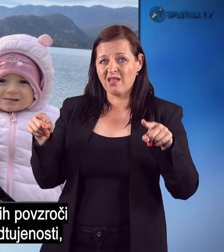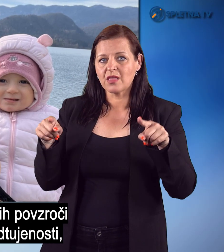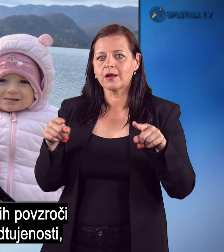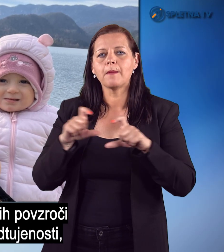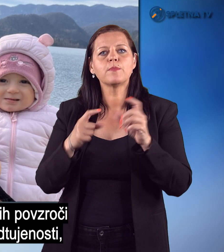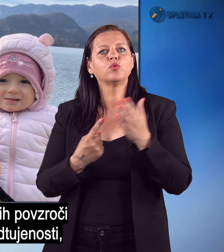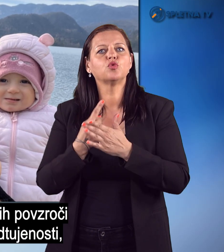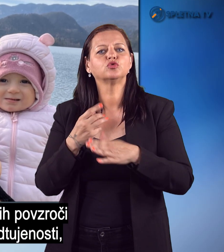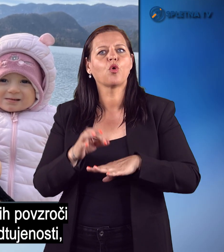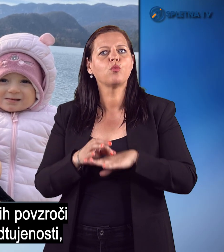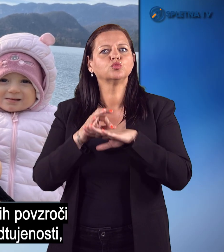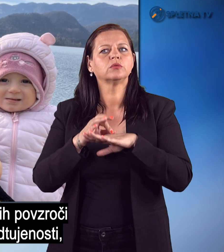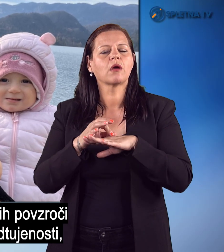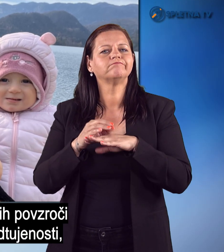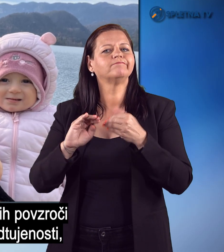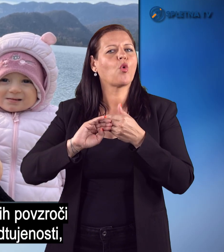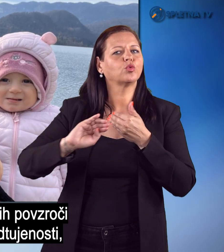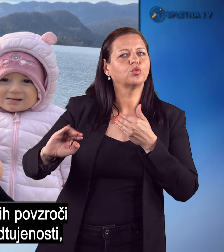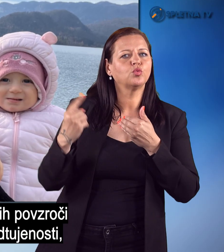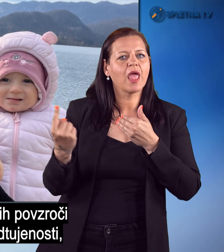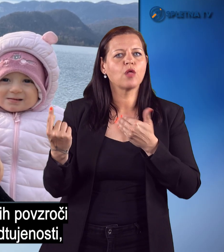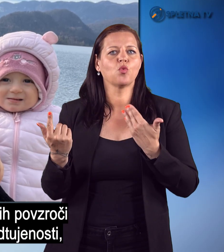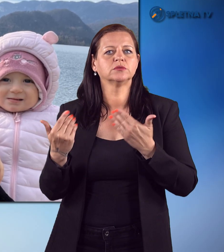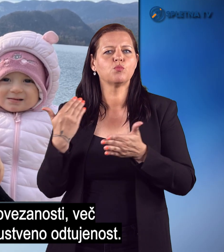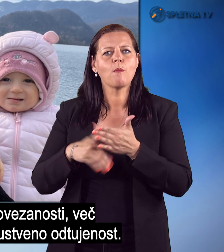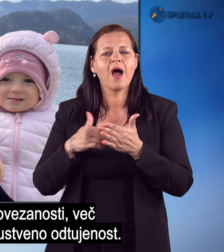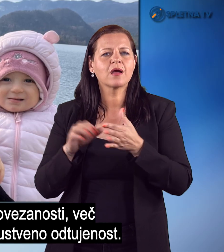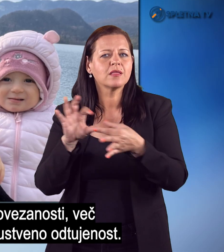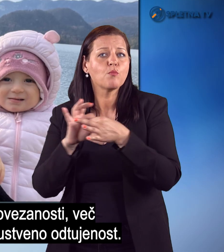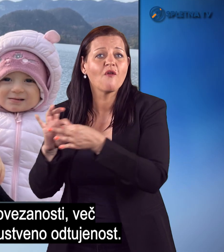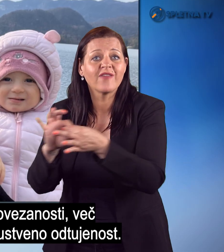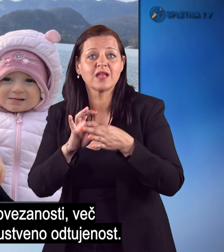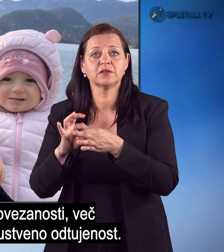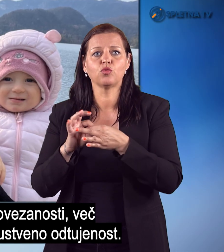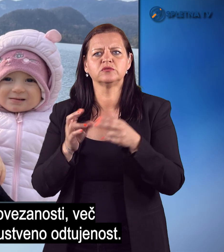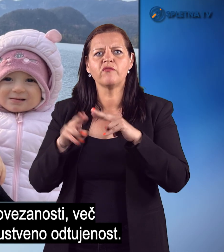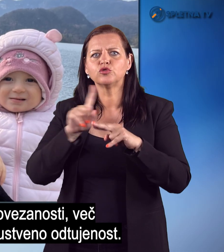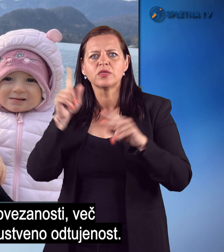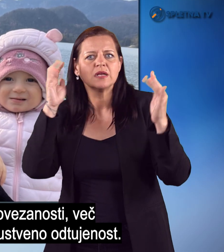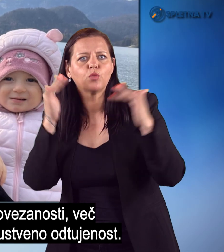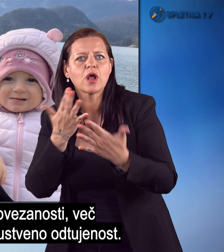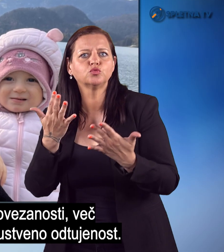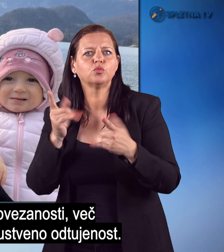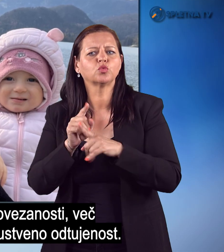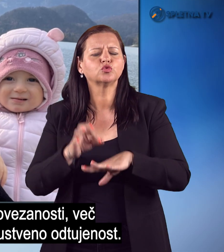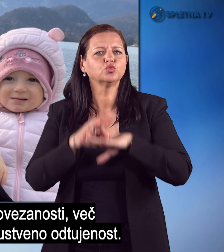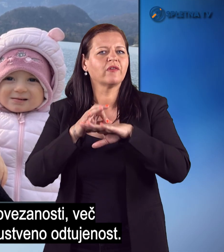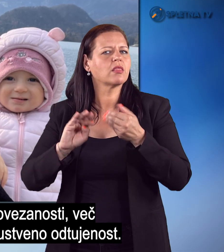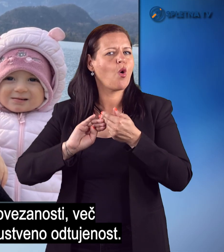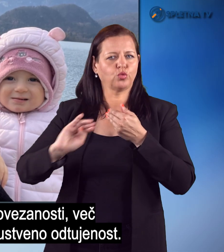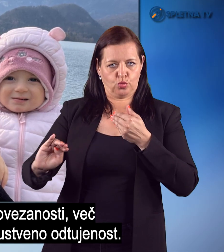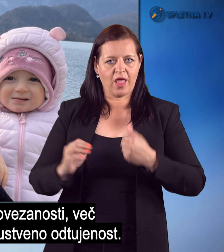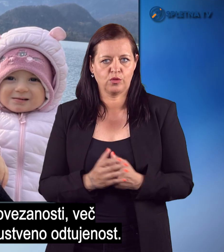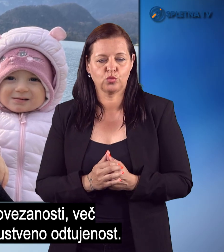Pri nekaterih povzroči občutek odtujenosti, pomanjkanje povezanosti, več nesporazumov in čustveno